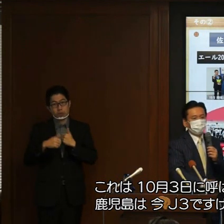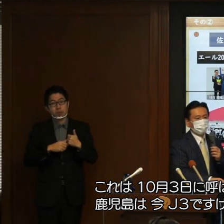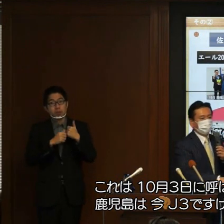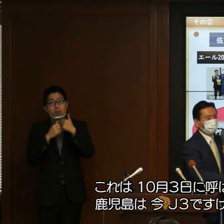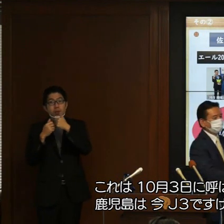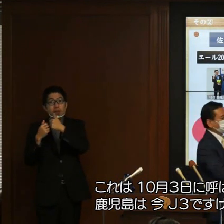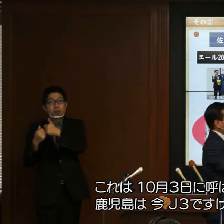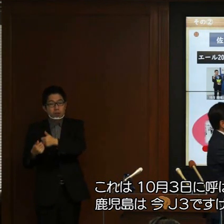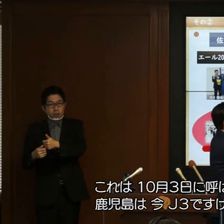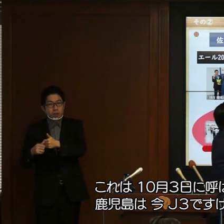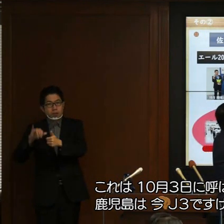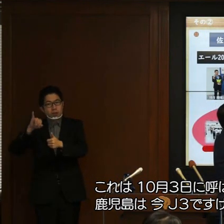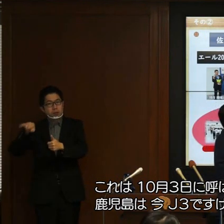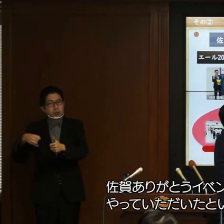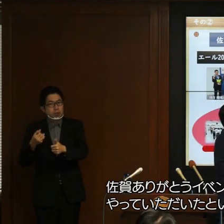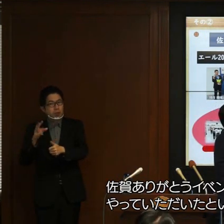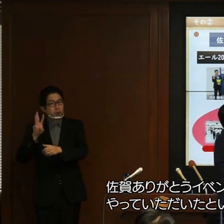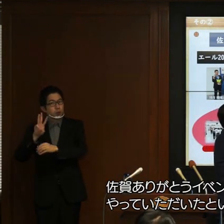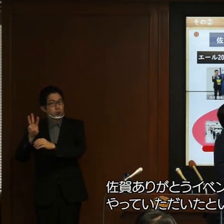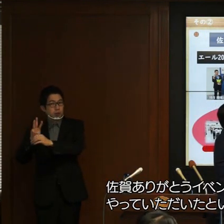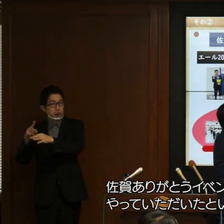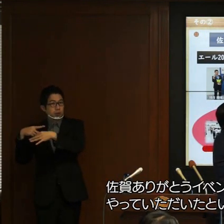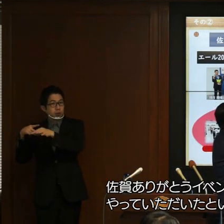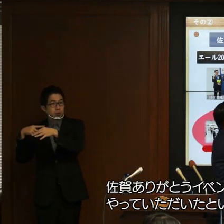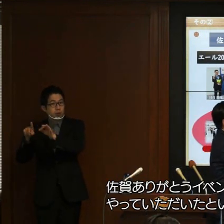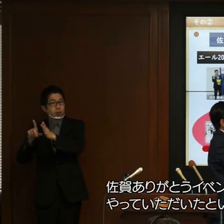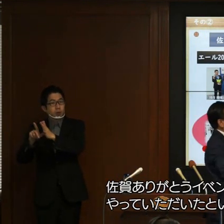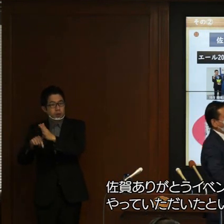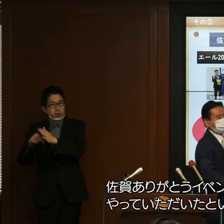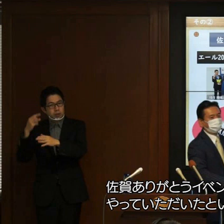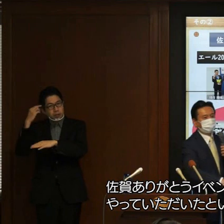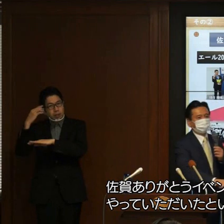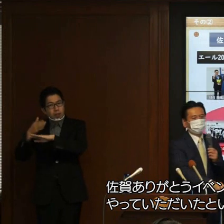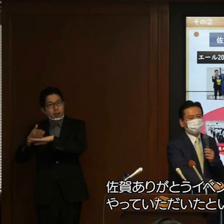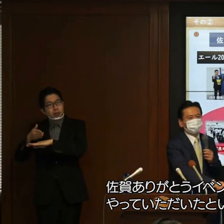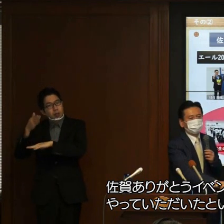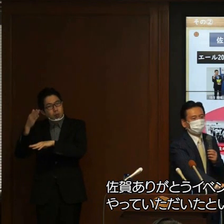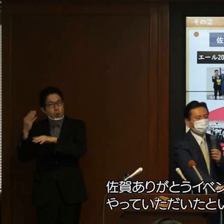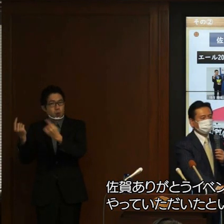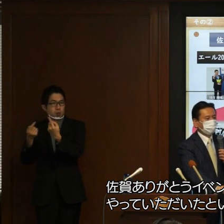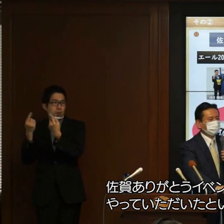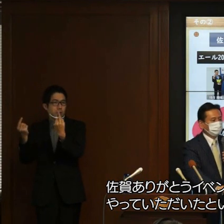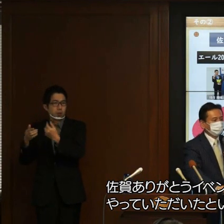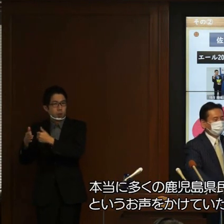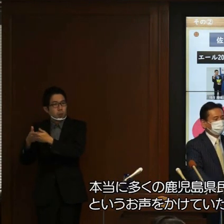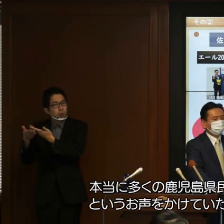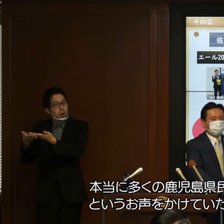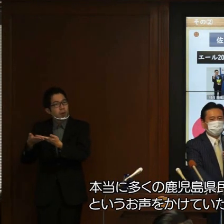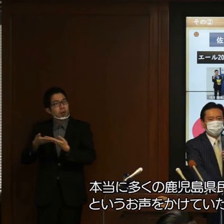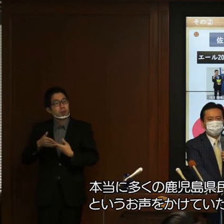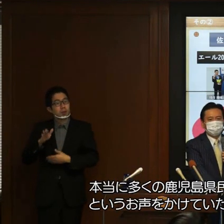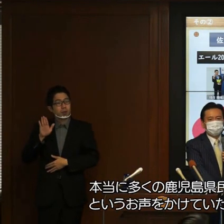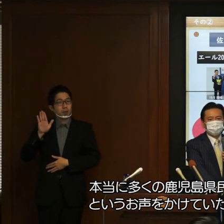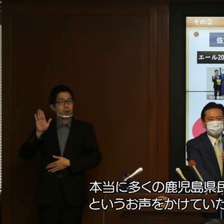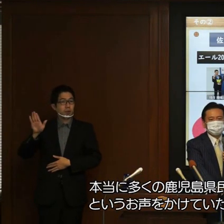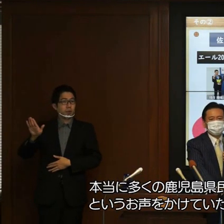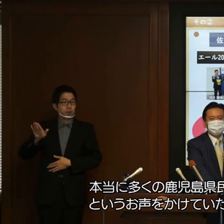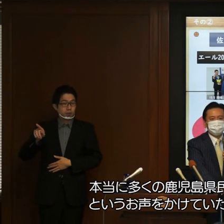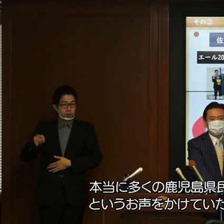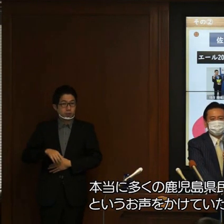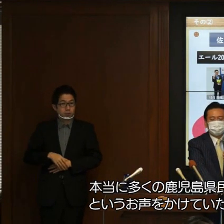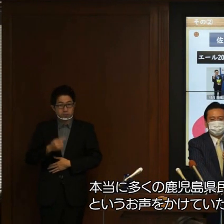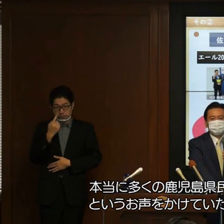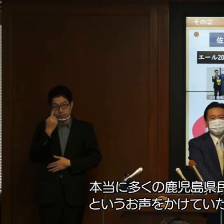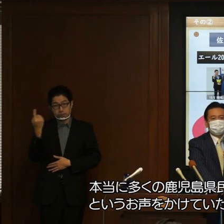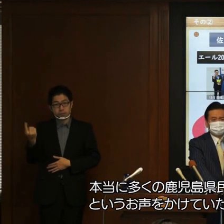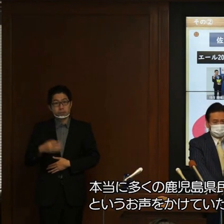ですけれども、その試合前に佐賀ありがとうイベントみたいな形でやっていただいた時のことでありまして、まあ、本当に多くの鹿児島